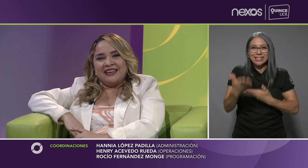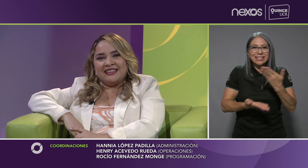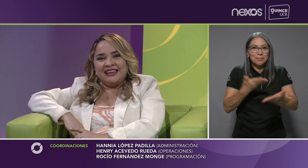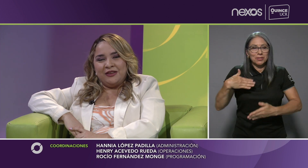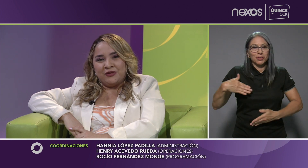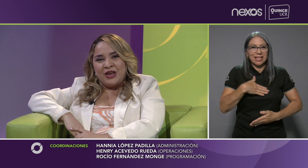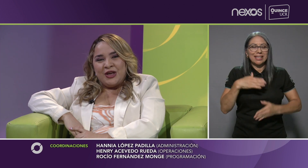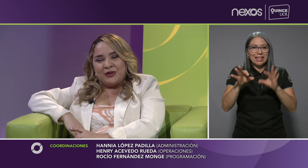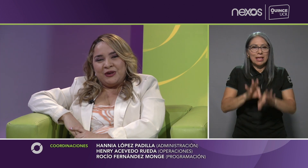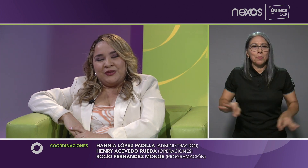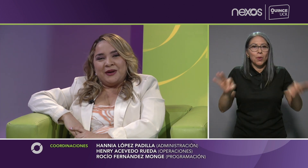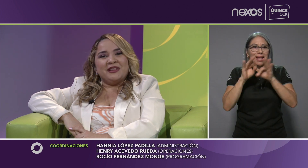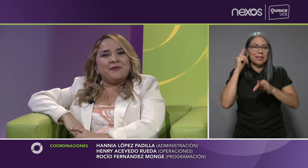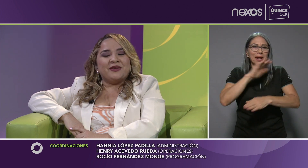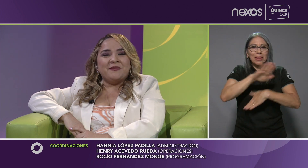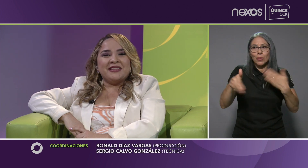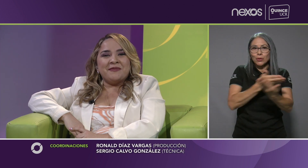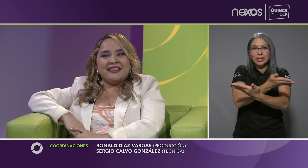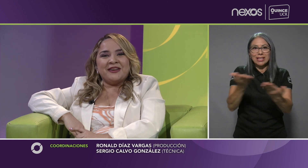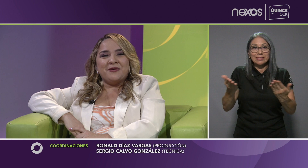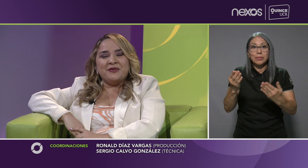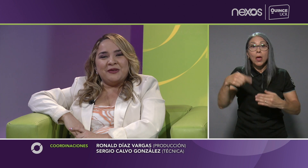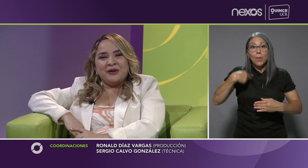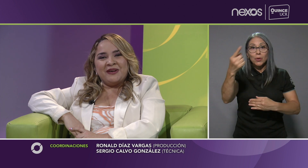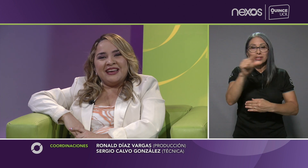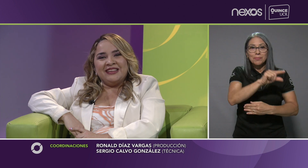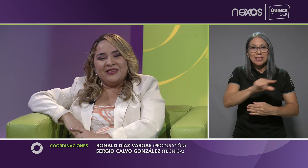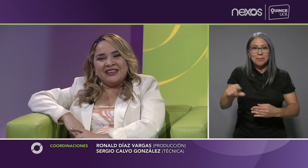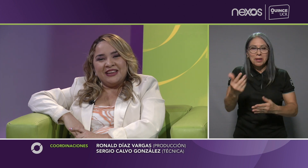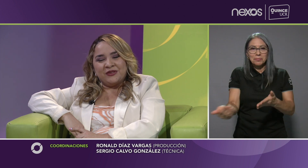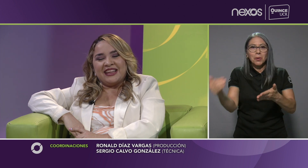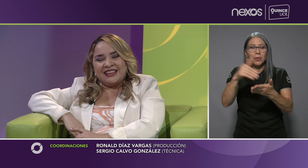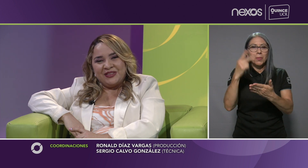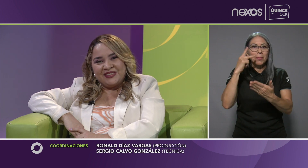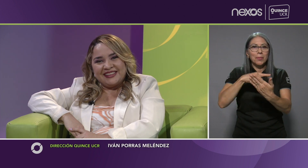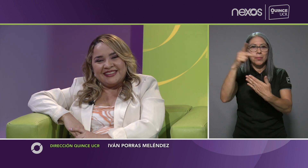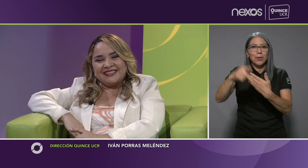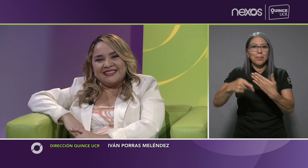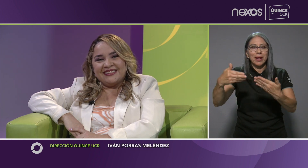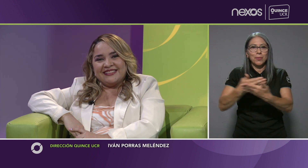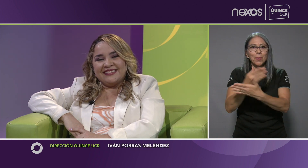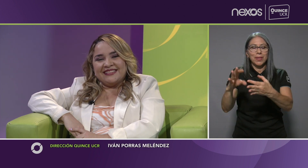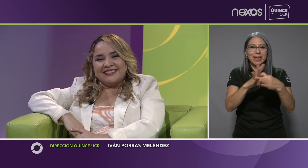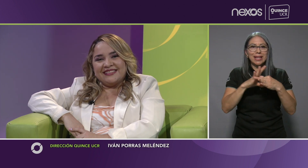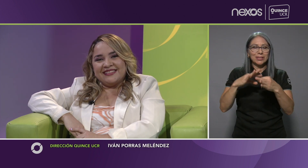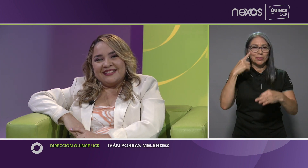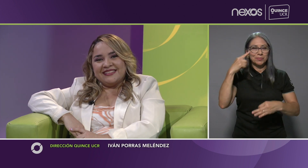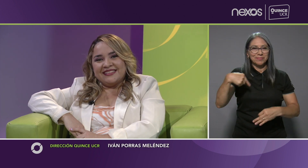todas ellas y ellos. Nos encontramos la próxima semana con una nueva edición de Nexos. Hasta entonces.